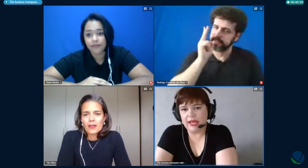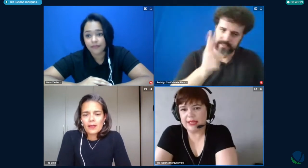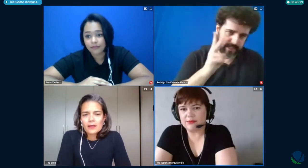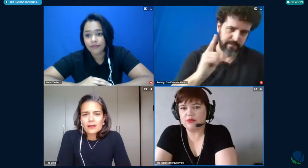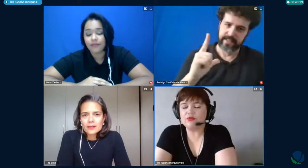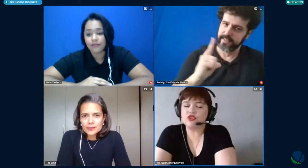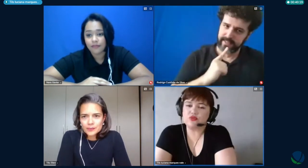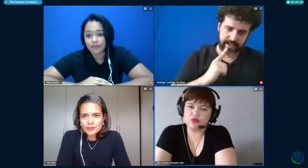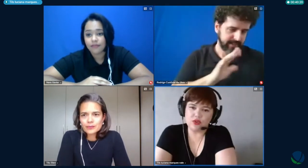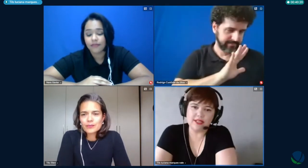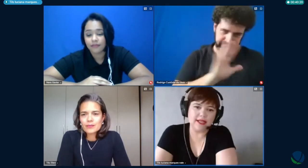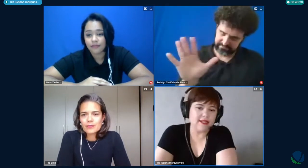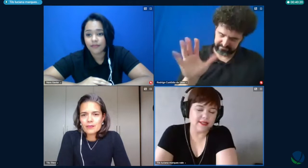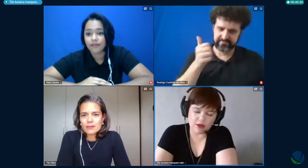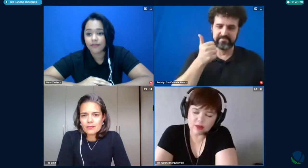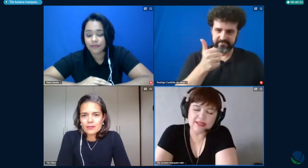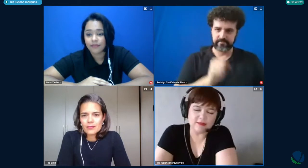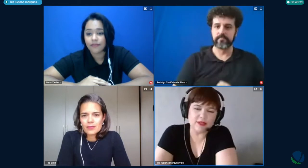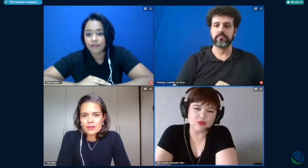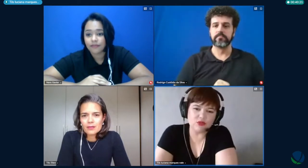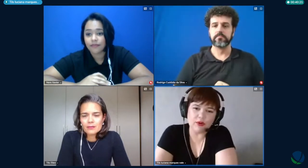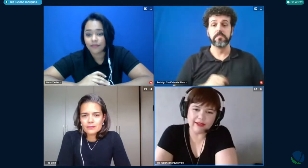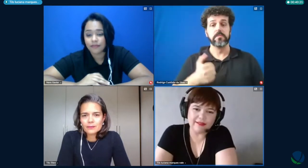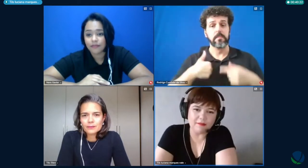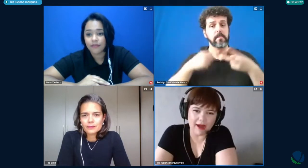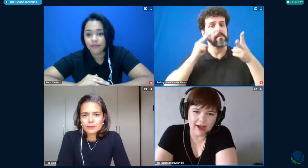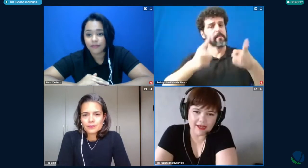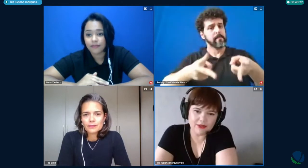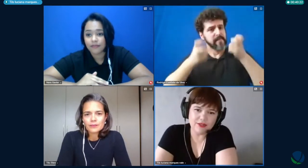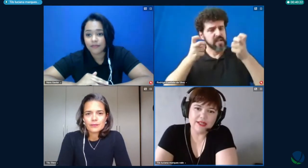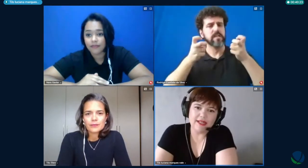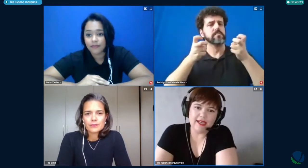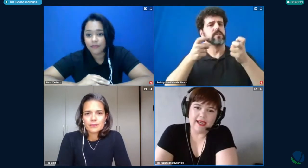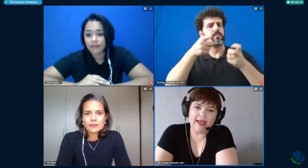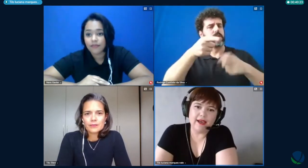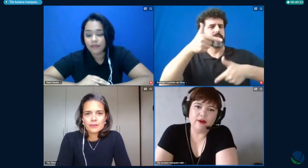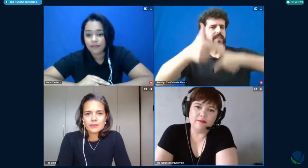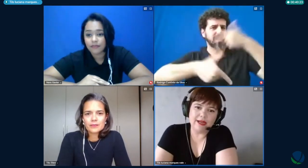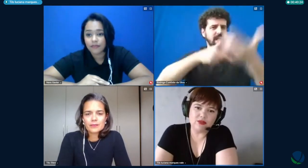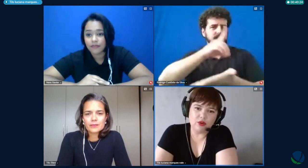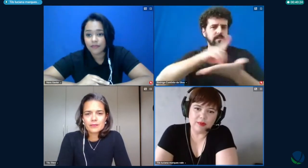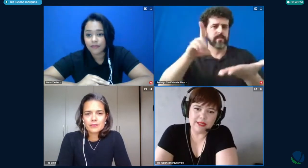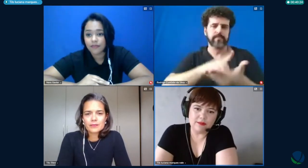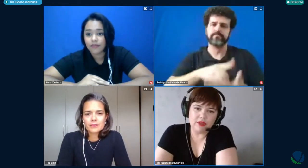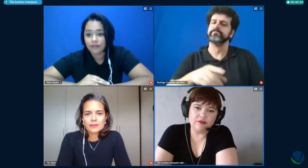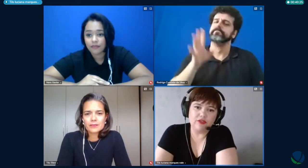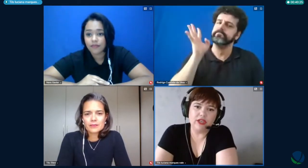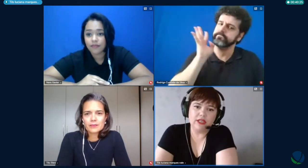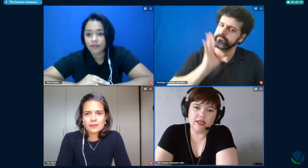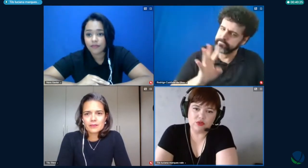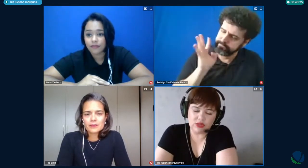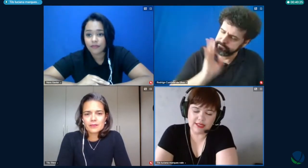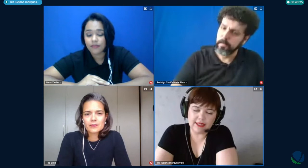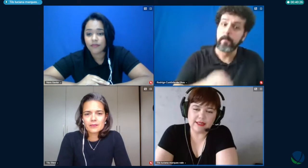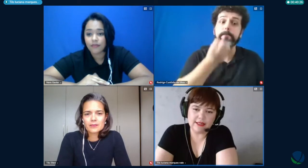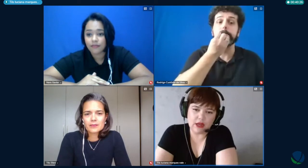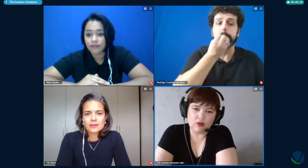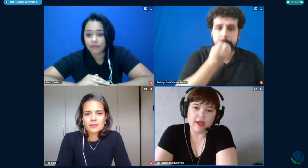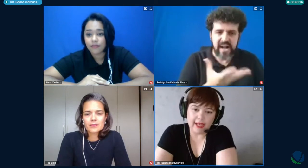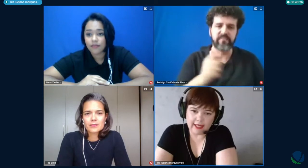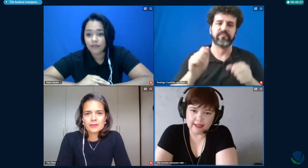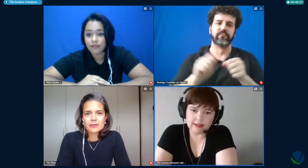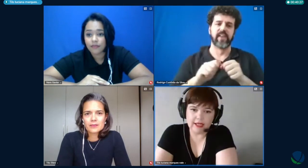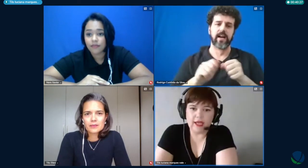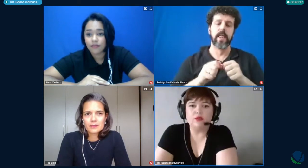correção mesmo, discussões, elas são assim mesmo de qualquer trabalho, mas o que eu percebi foi que a sua